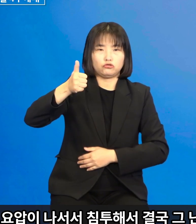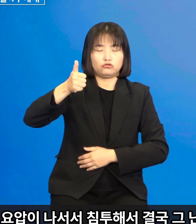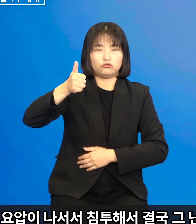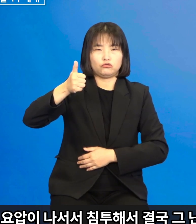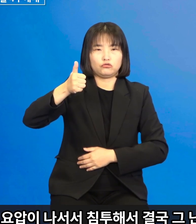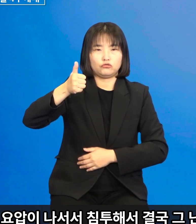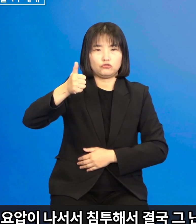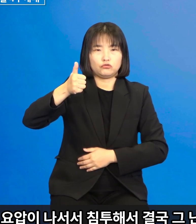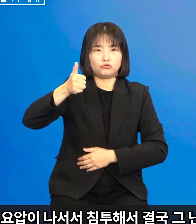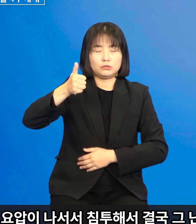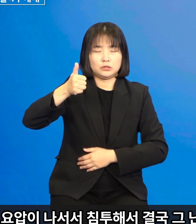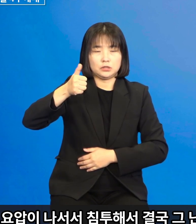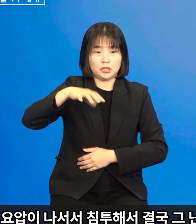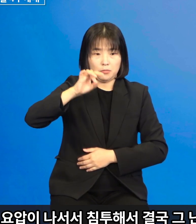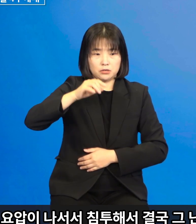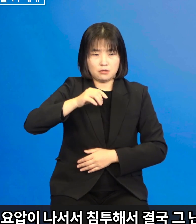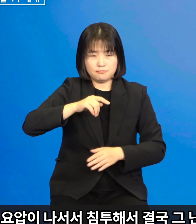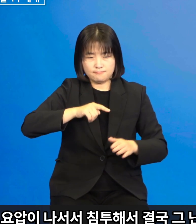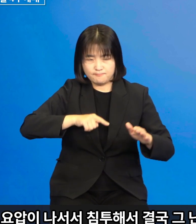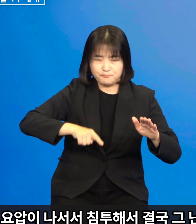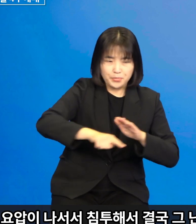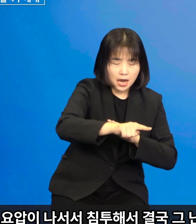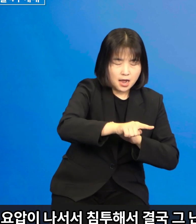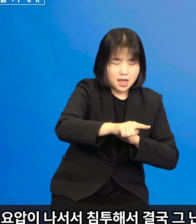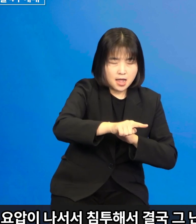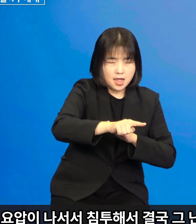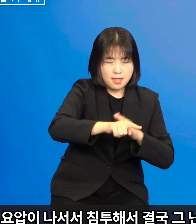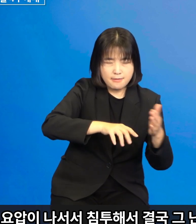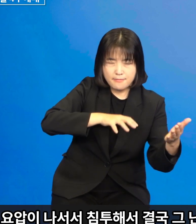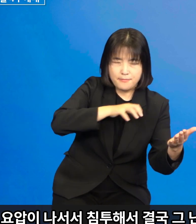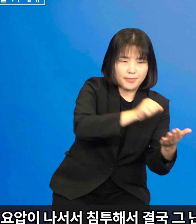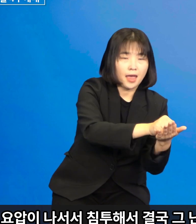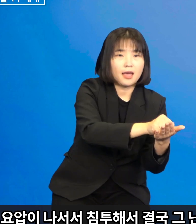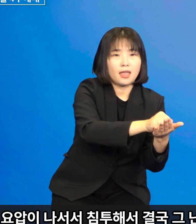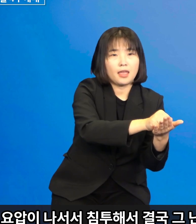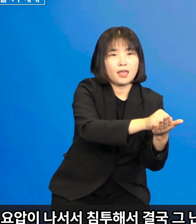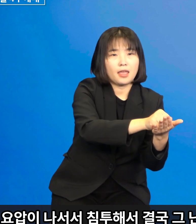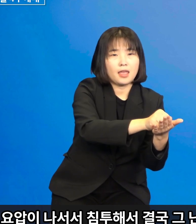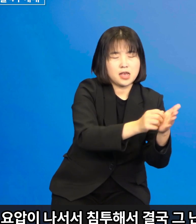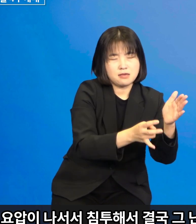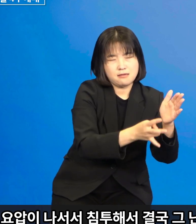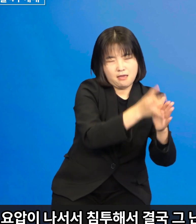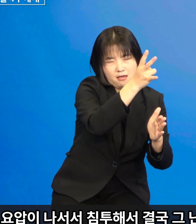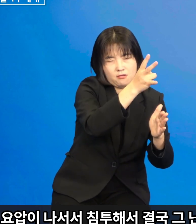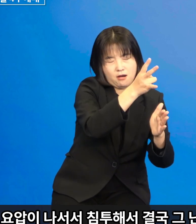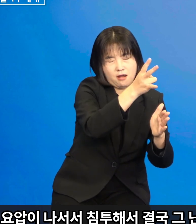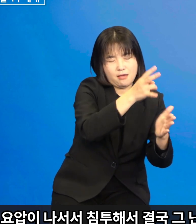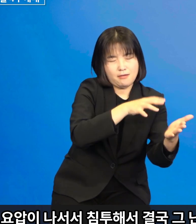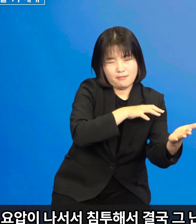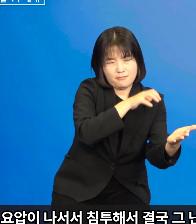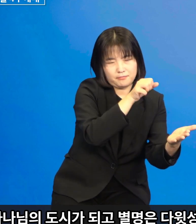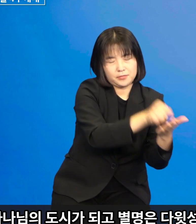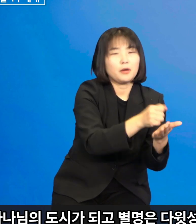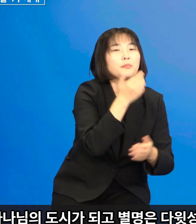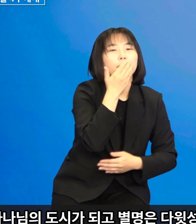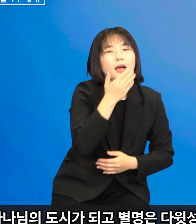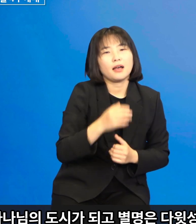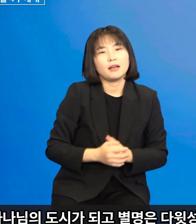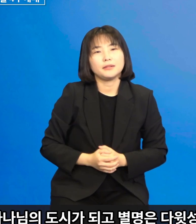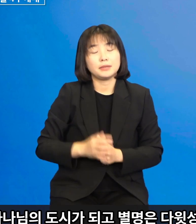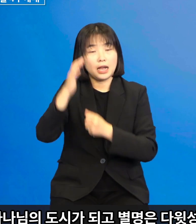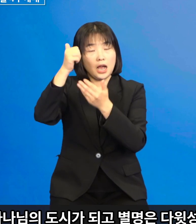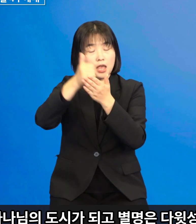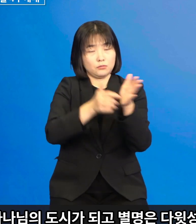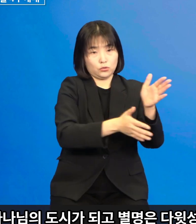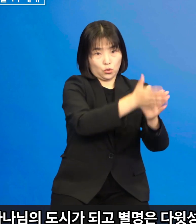나서서 침투해서 결국 그 난공불락 예루살렘 성을 점령을 하게 돼요. 하나님의